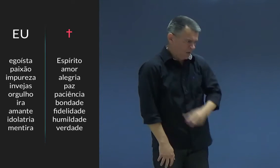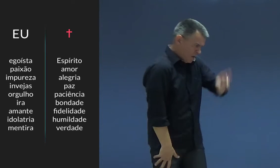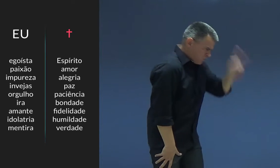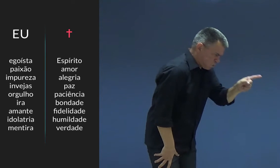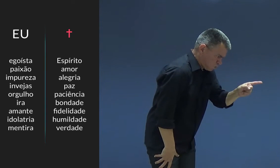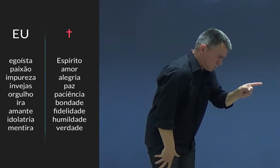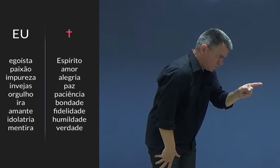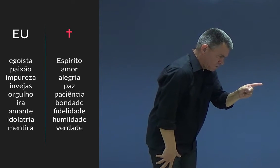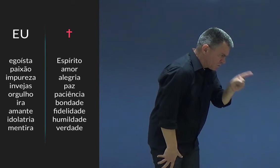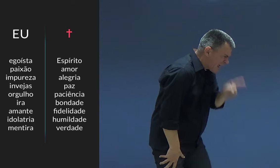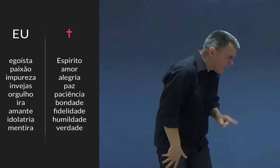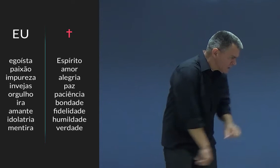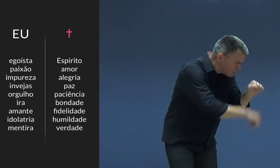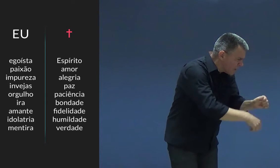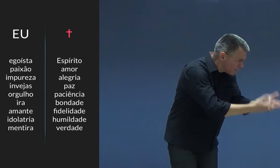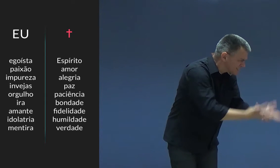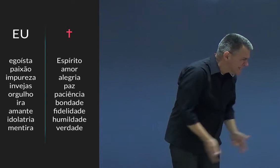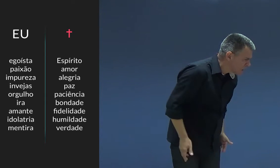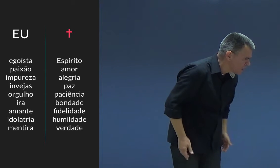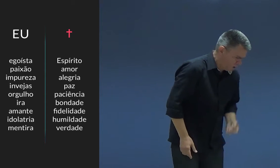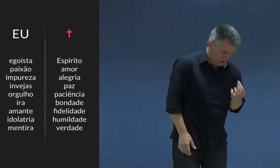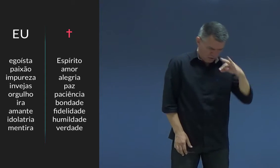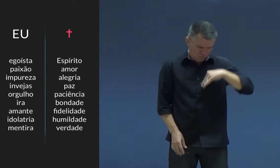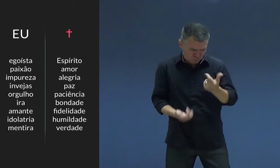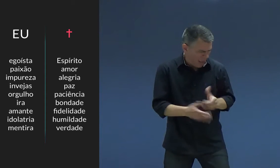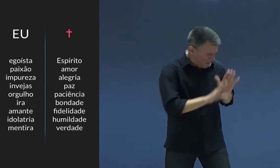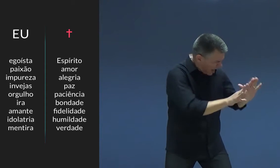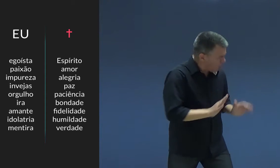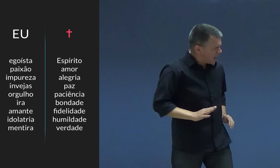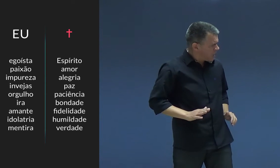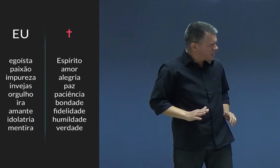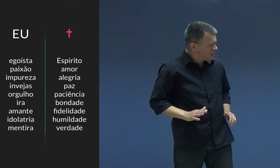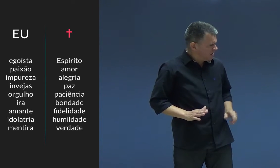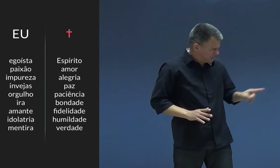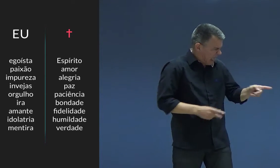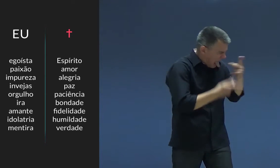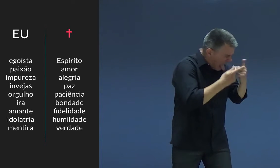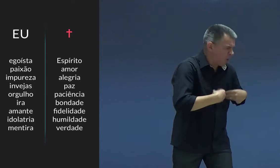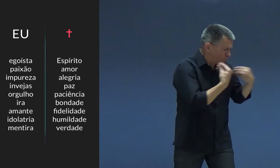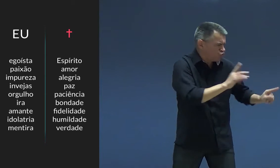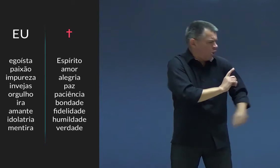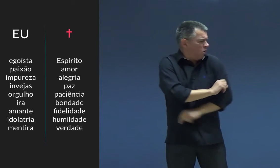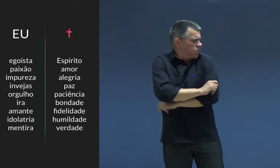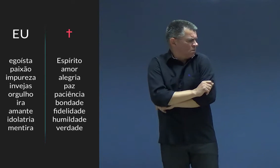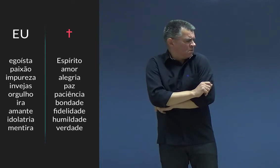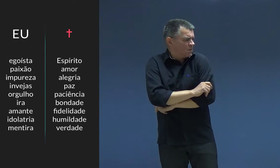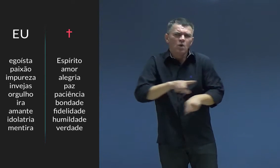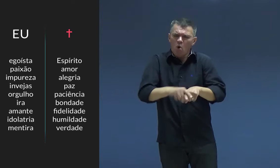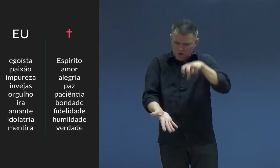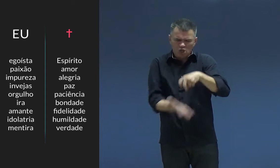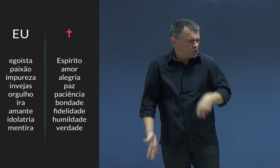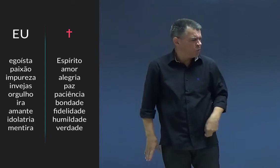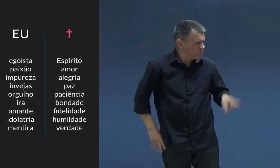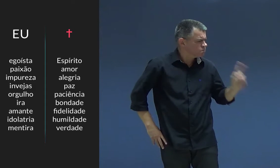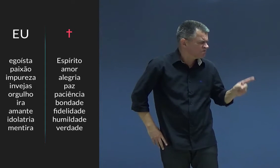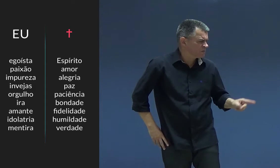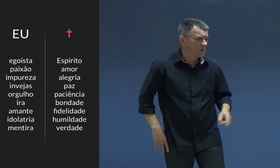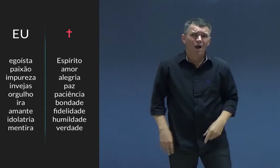E o pai, olha, para. Né? Não tenho agora dinheiro. Você tem que esperar. Você vai ficar falando, eu não vou te dar, não. Vai ficar de